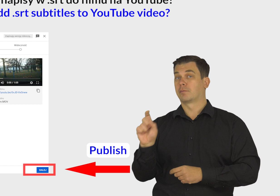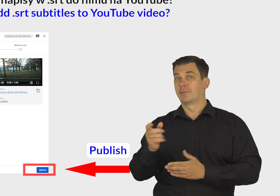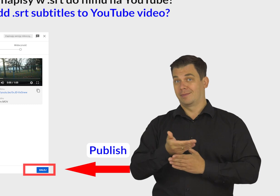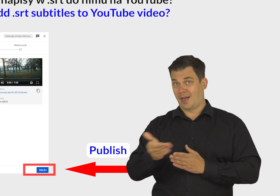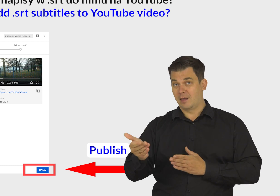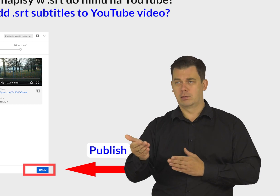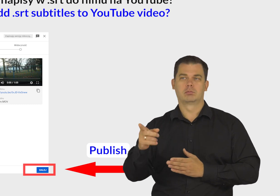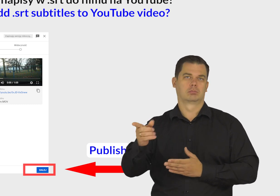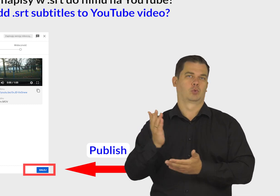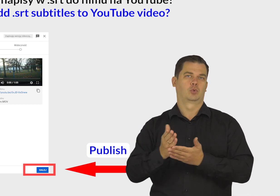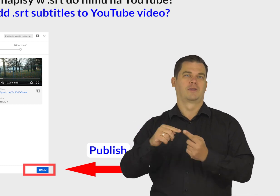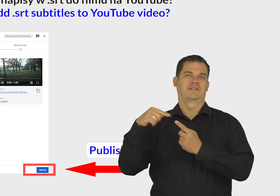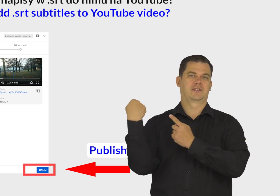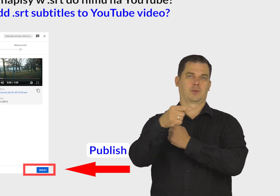Dzięki za oglądanie!